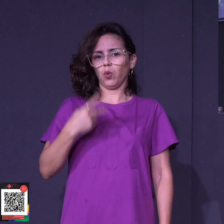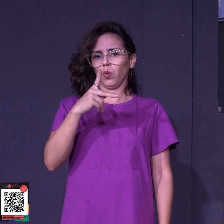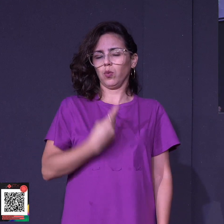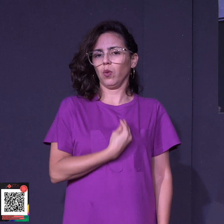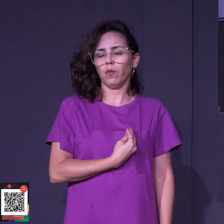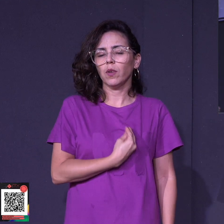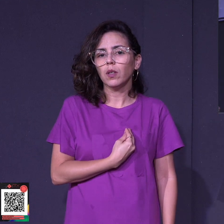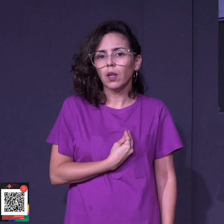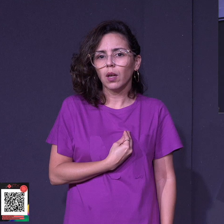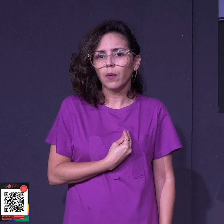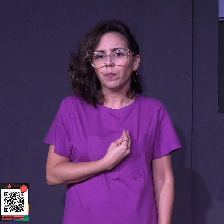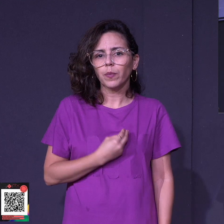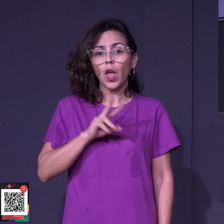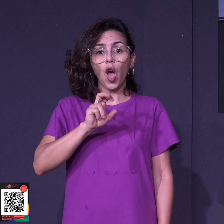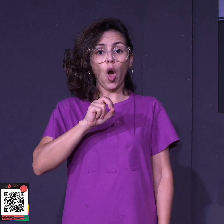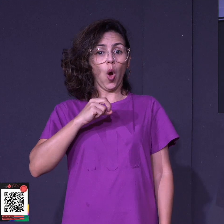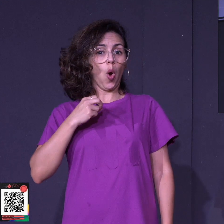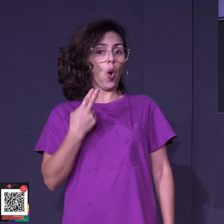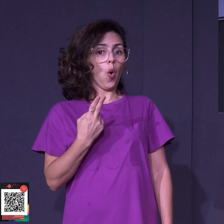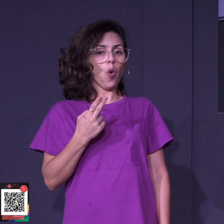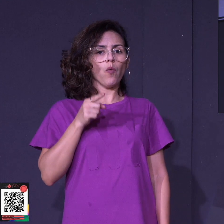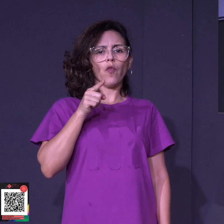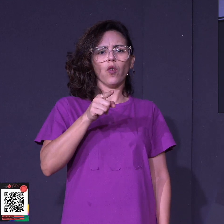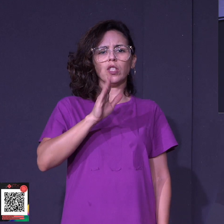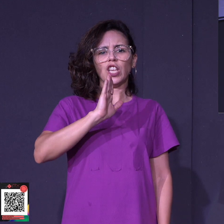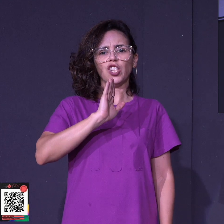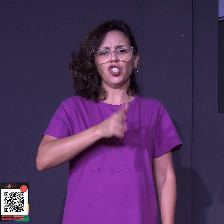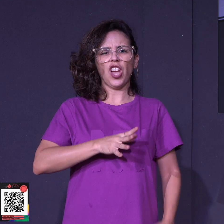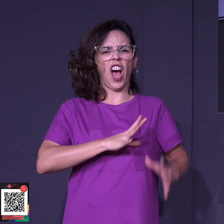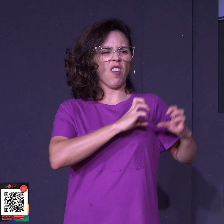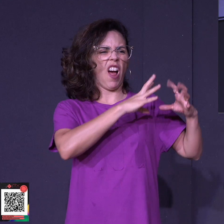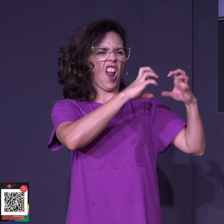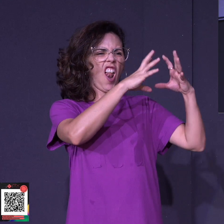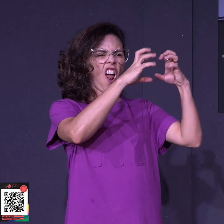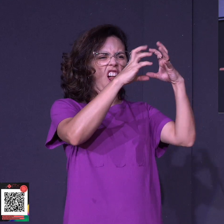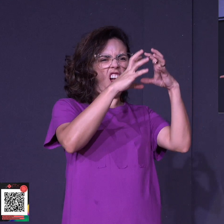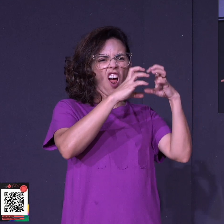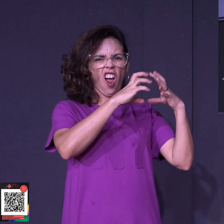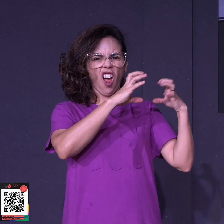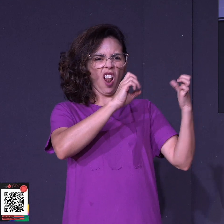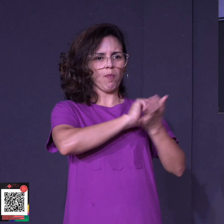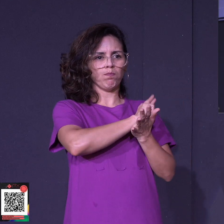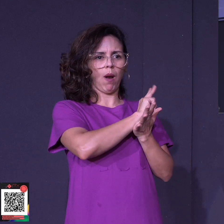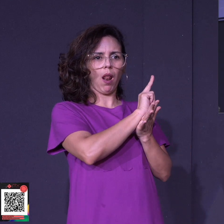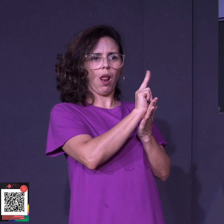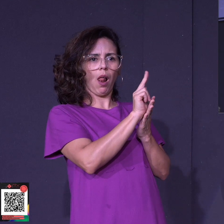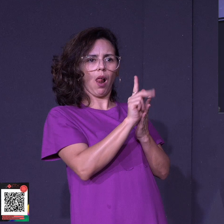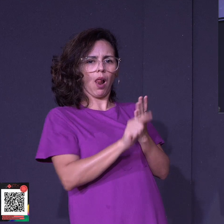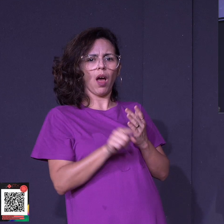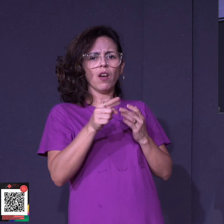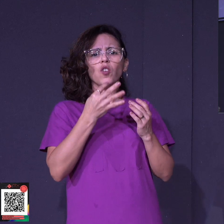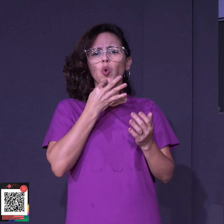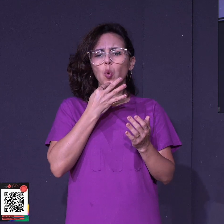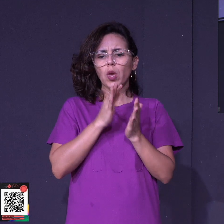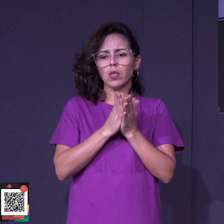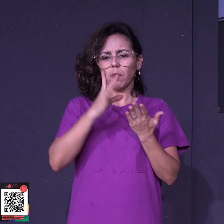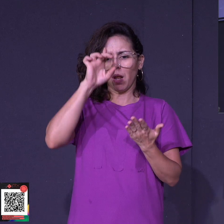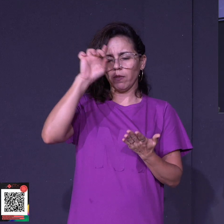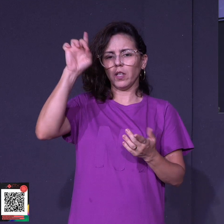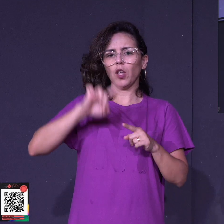Já chutou o pau da barraca quantas vezes? Sabendo qual é a orientação bíblica, mas faz de forma diferente.